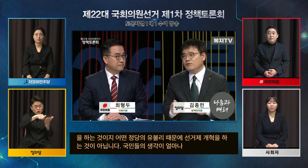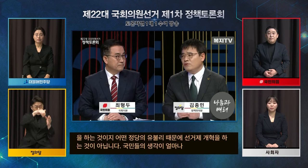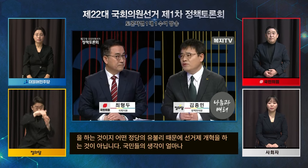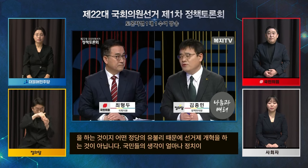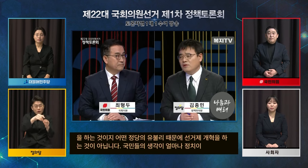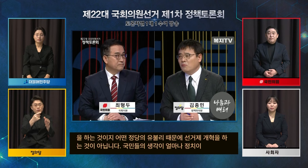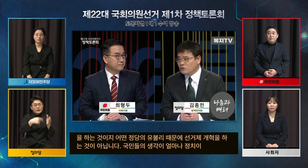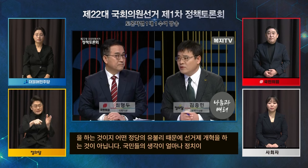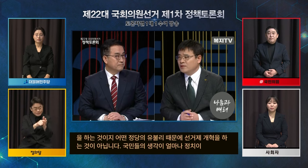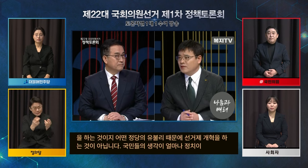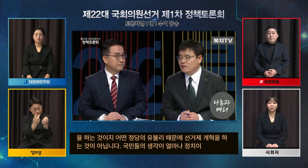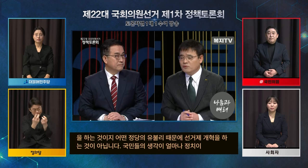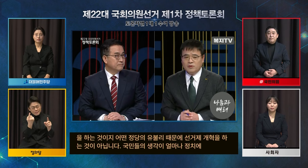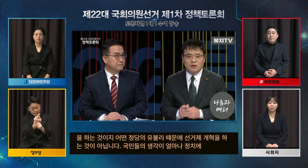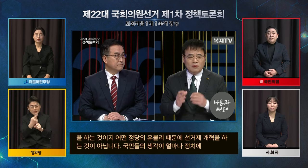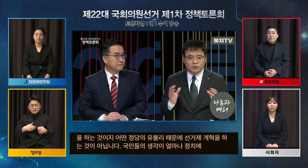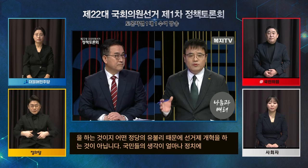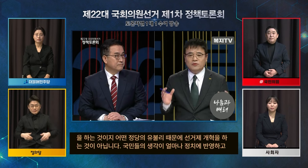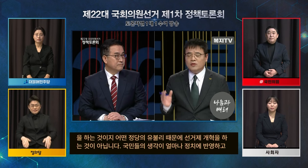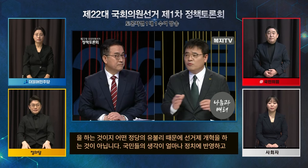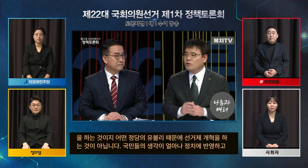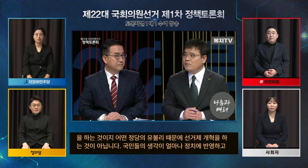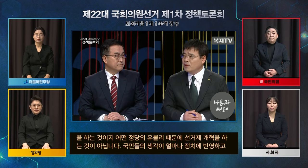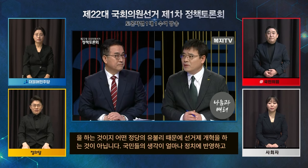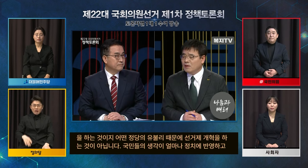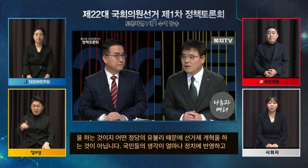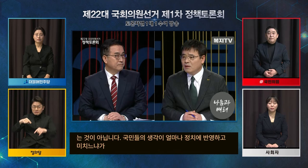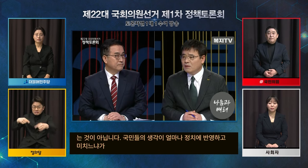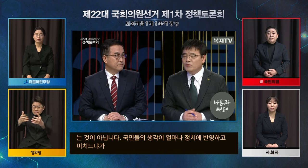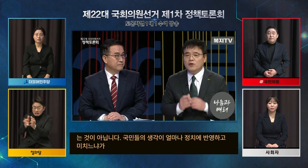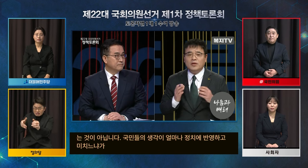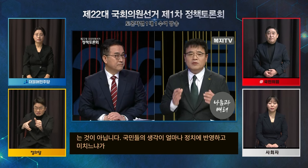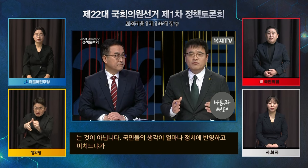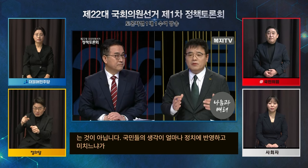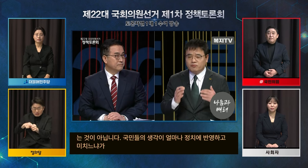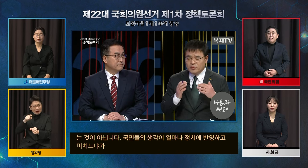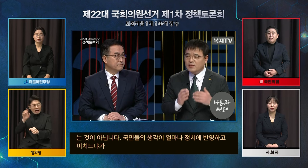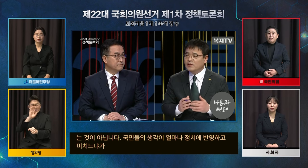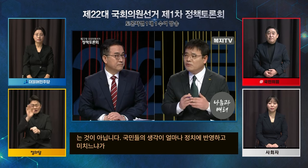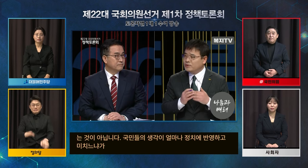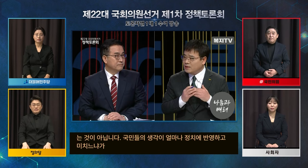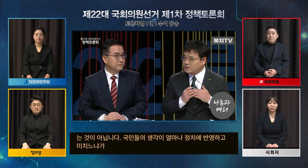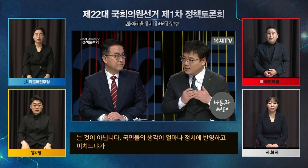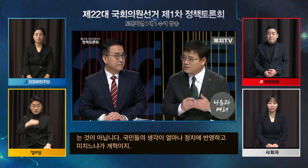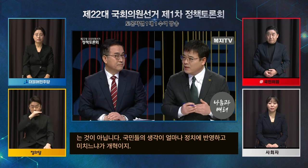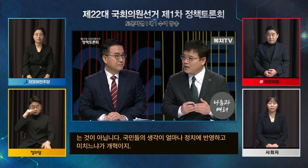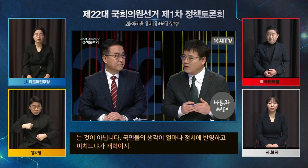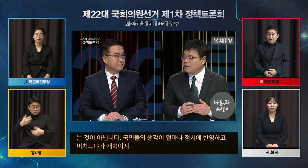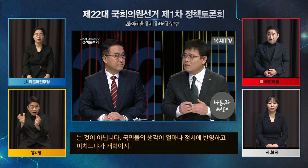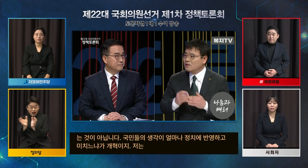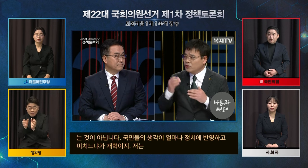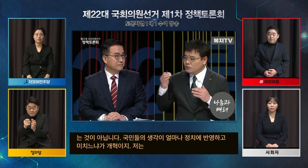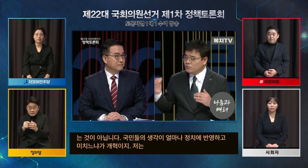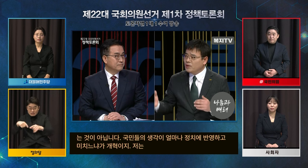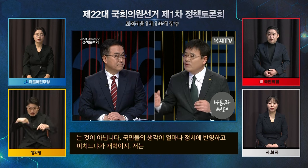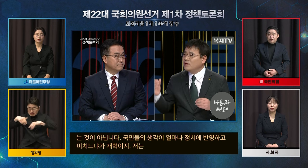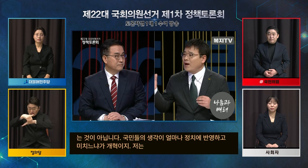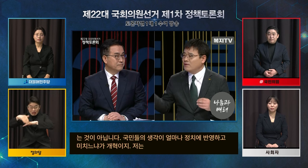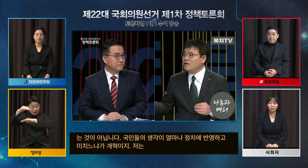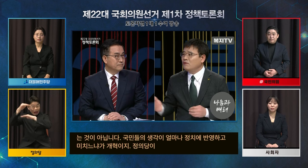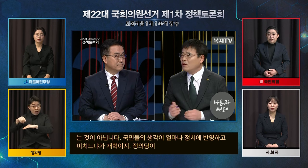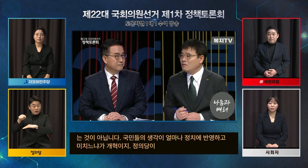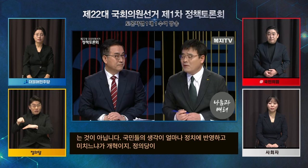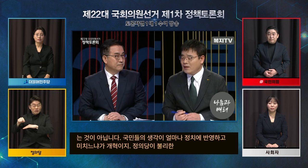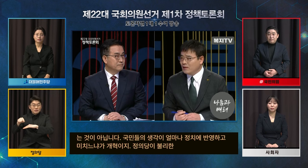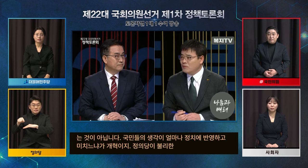정교하게 짜는 걸 선거제 개혁의 목적이지. 어떻게 어떤 정당이 유불리만 합니까? 그럼 정의당이 불리한 제도를 짜는데 그것이 국민의